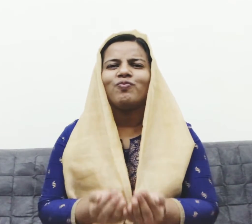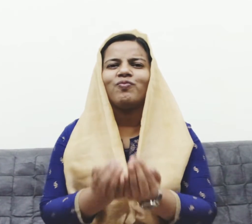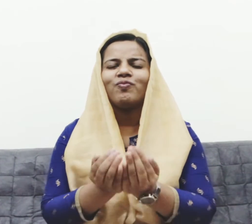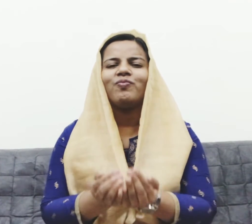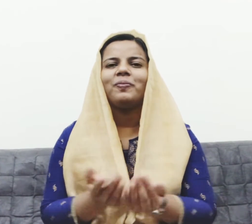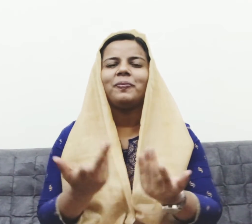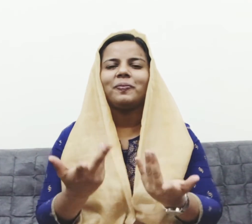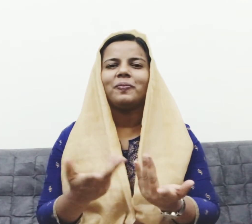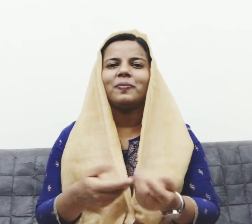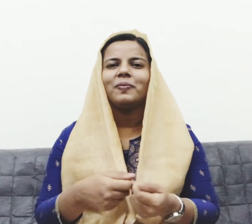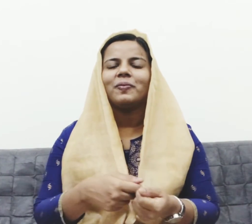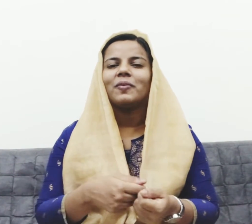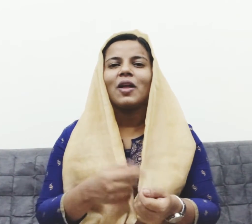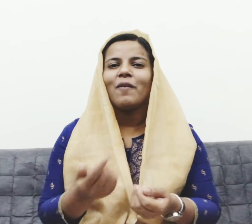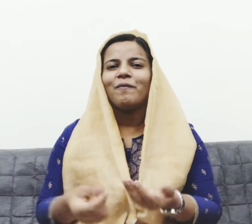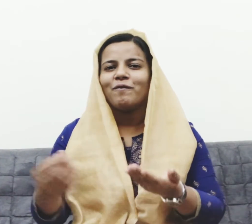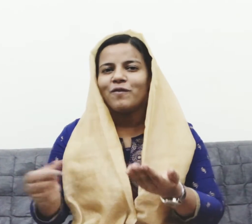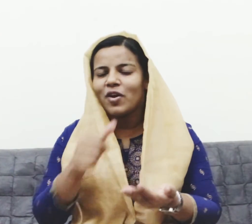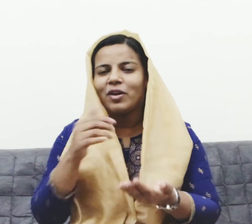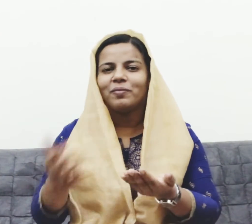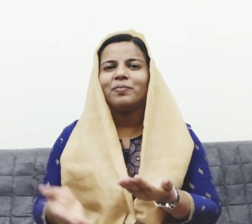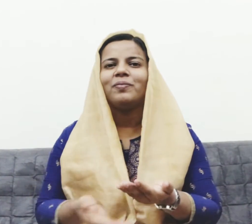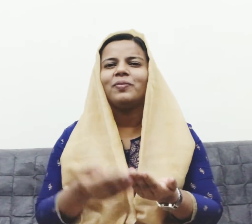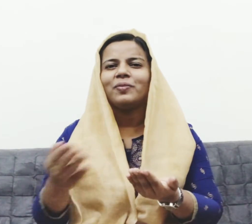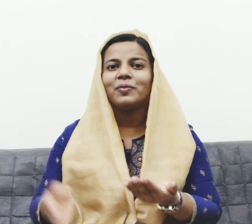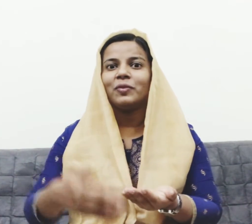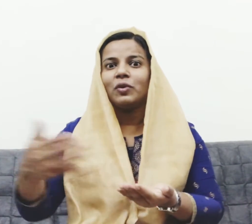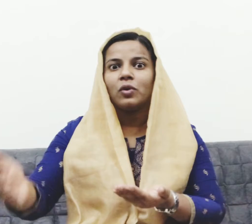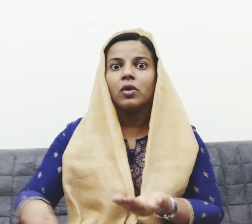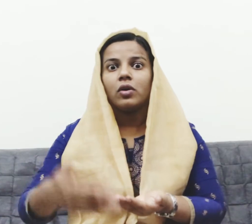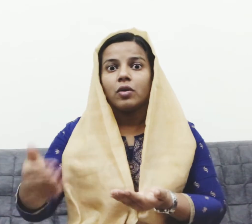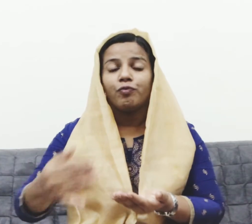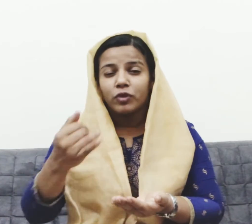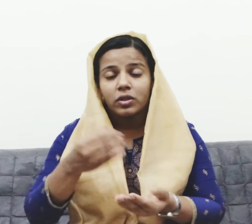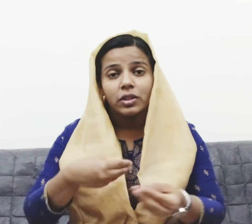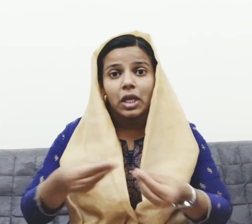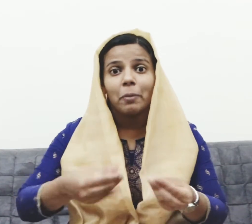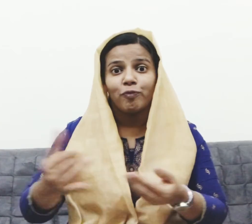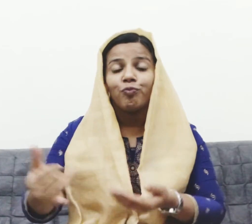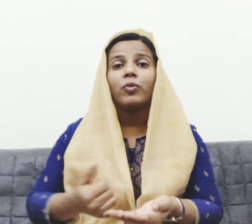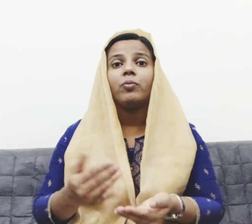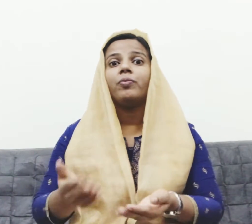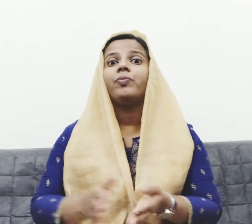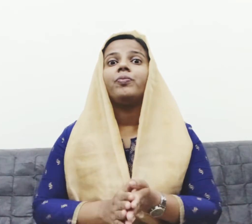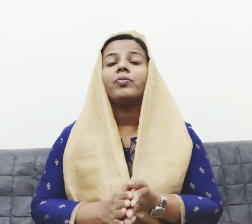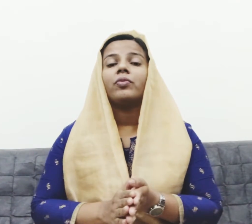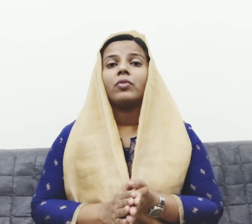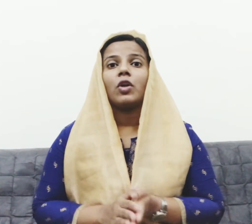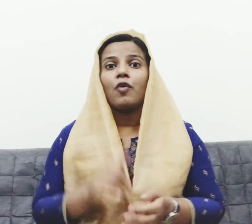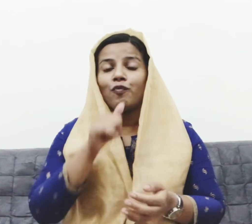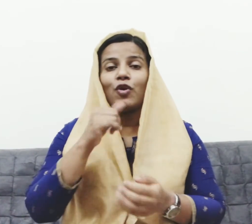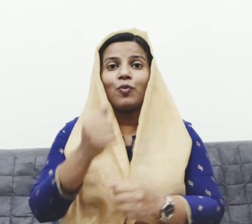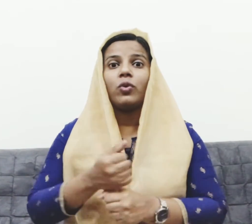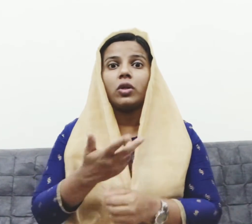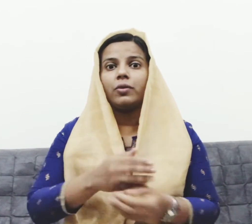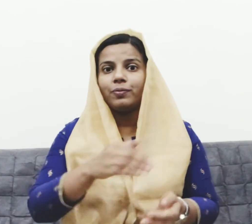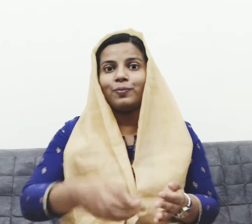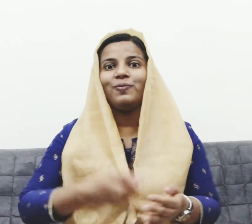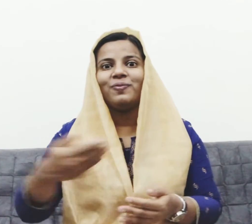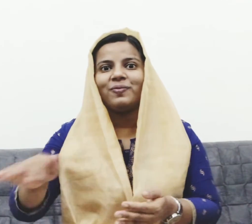പോലും അമേൻ എന്ത് ചെറുകെ വെള്ളം ഇങ്ങനെ ഓളം തള്ളി കയറി വരാൻ സാധ്യതയുണ്ട്. അതെന്ത് ചെയ്യും? അത് വള്ളം ഓടി കുടിക്കുന്ന ആൾ അത്